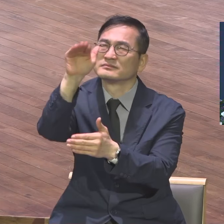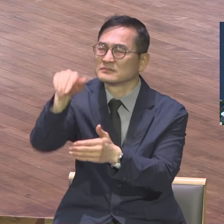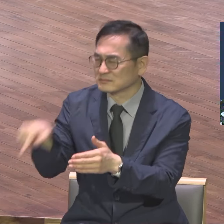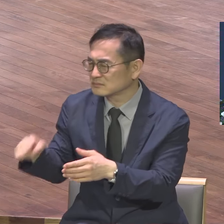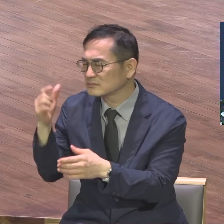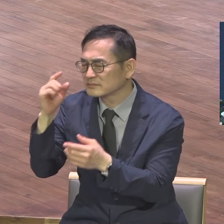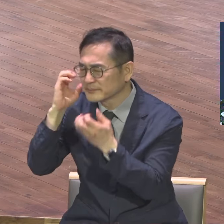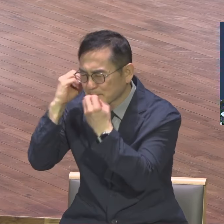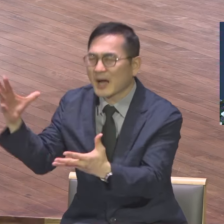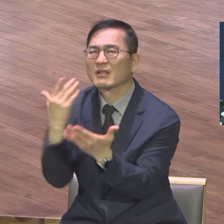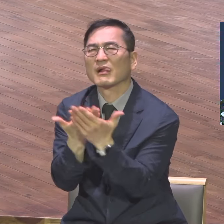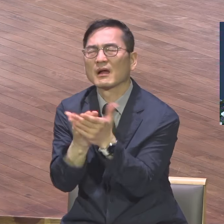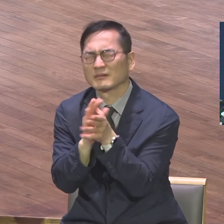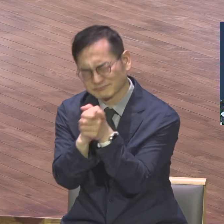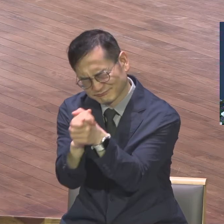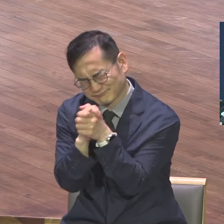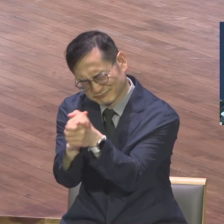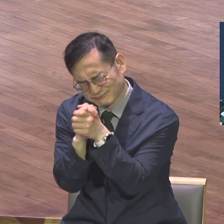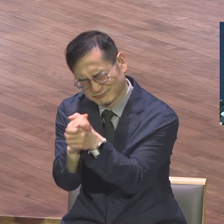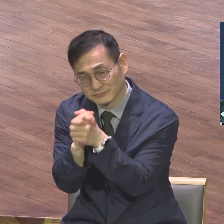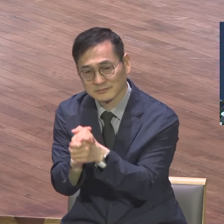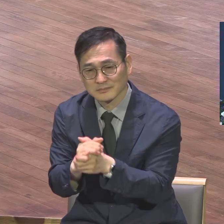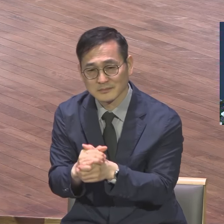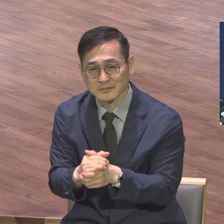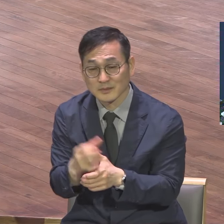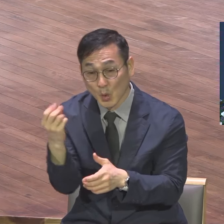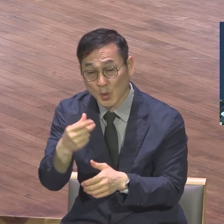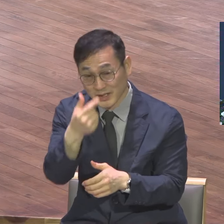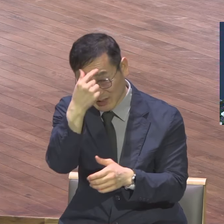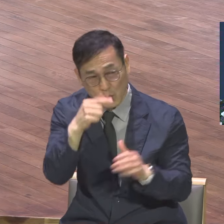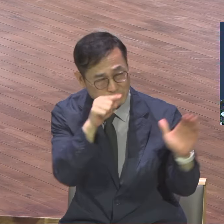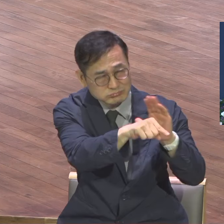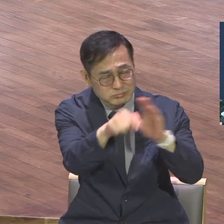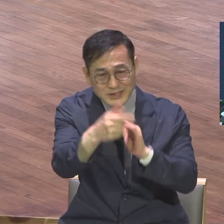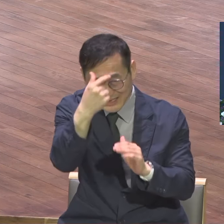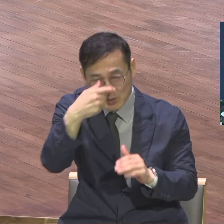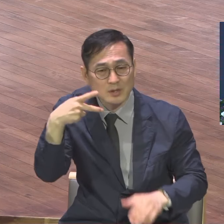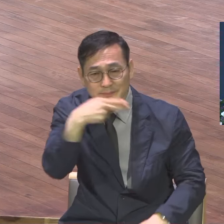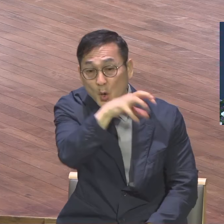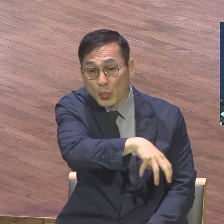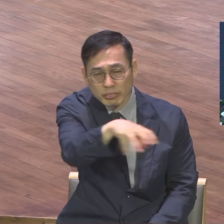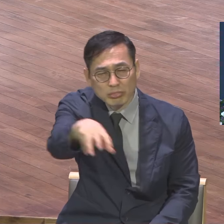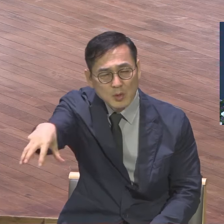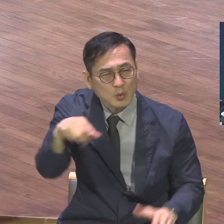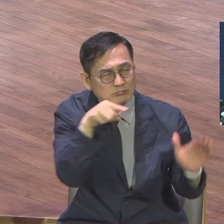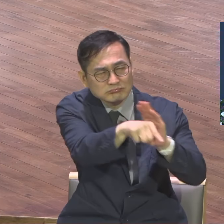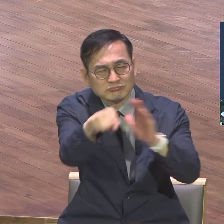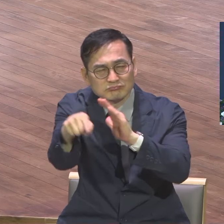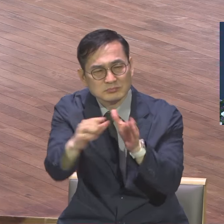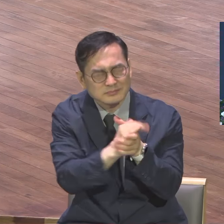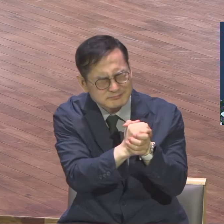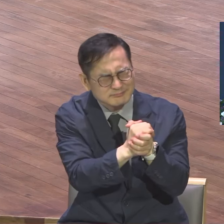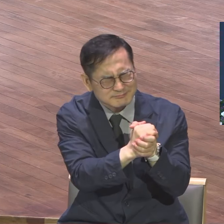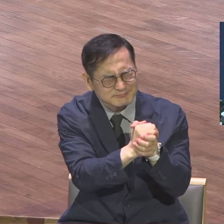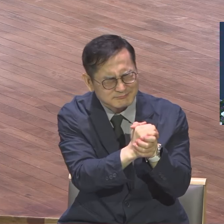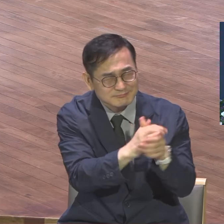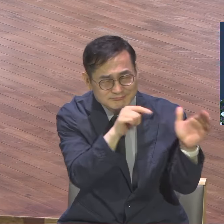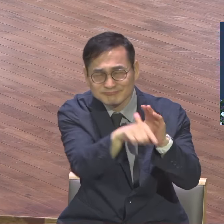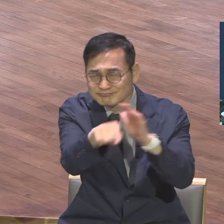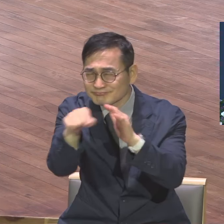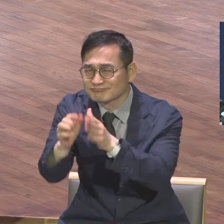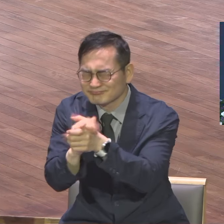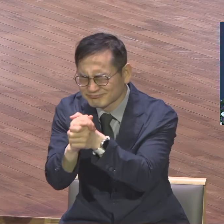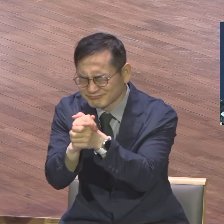했는데 대한민국 기도원에 안 간 기도원이었고 15년 동안 하늘을 쳐다보고